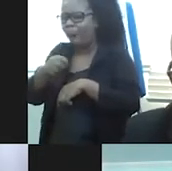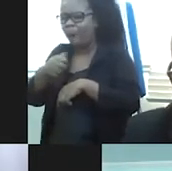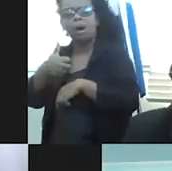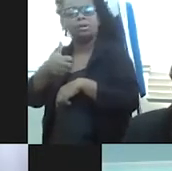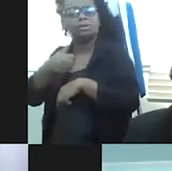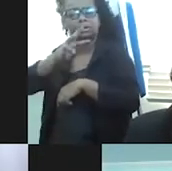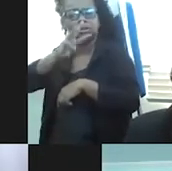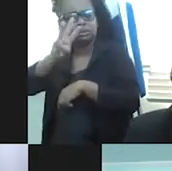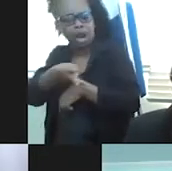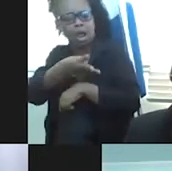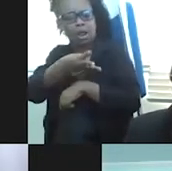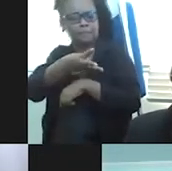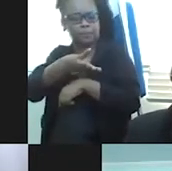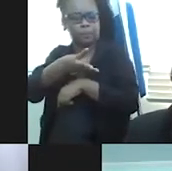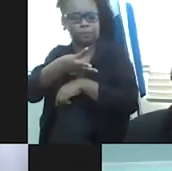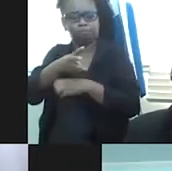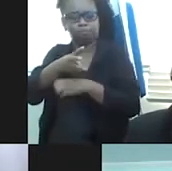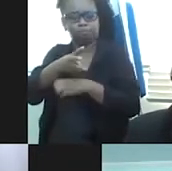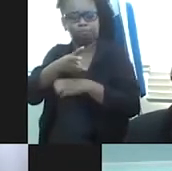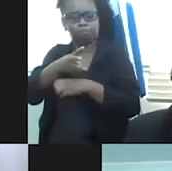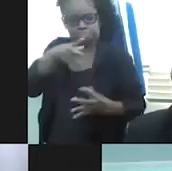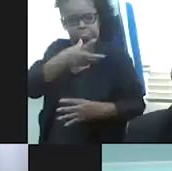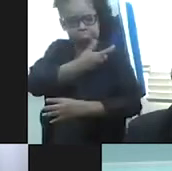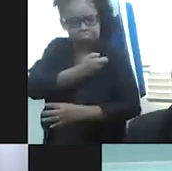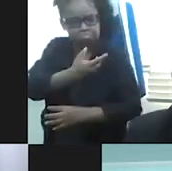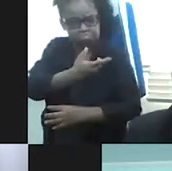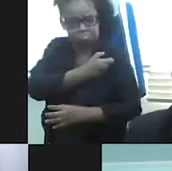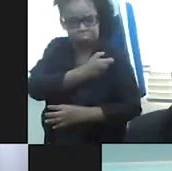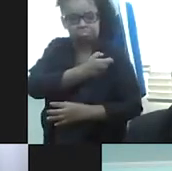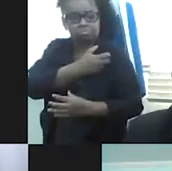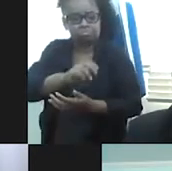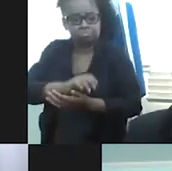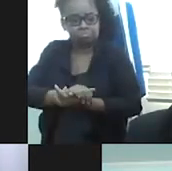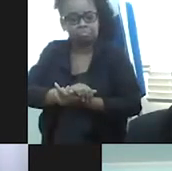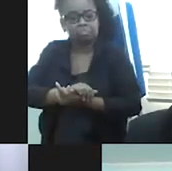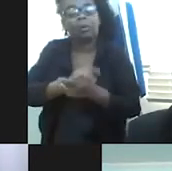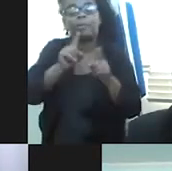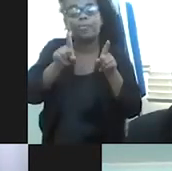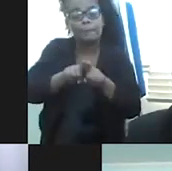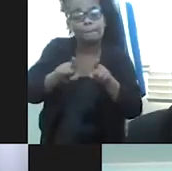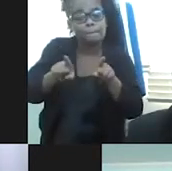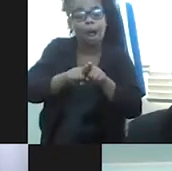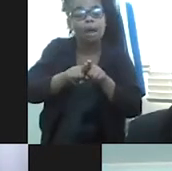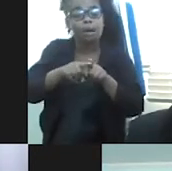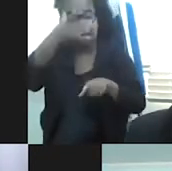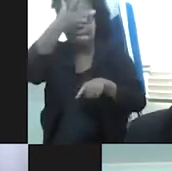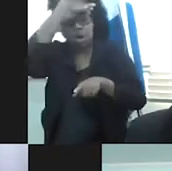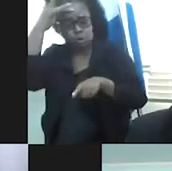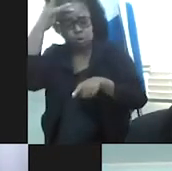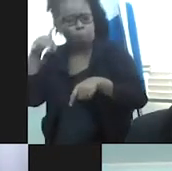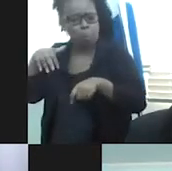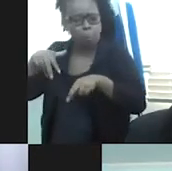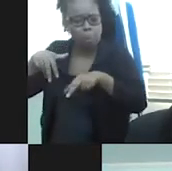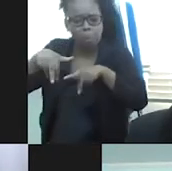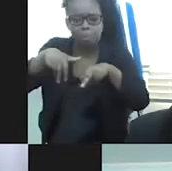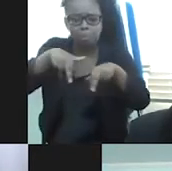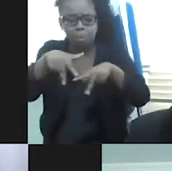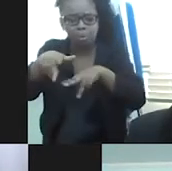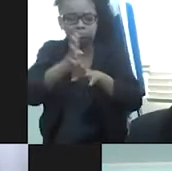de vacinas, drive-thru e também as pessoas, os pedestres, que estavam na